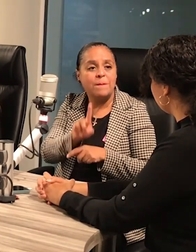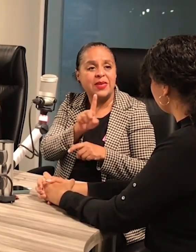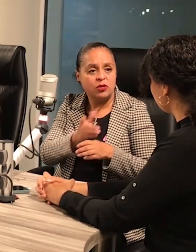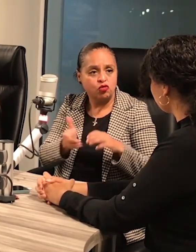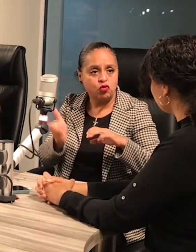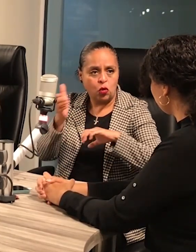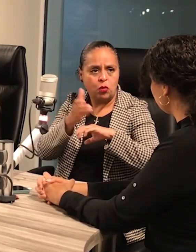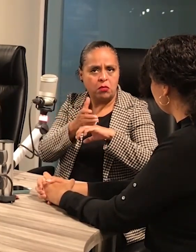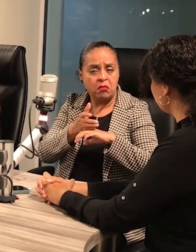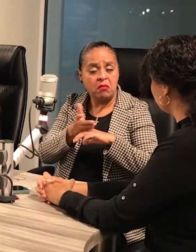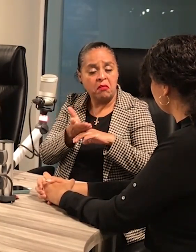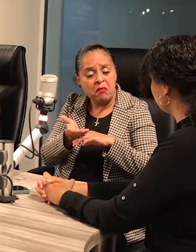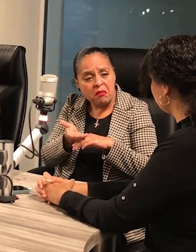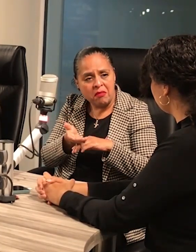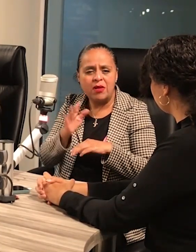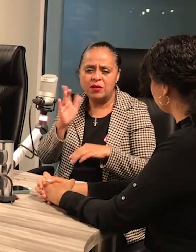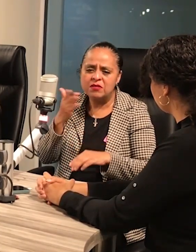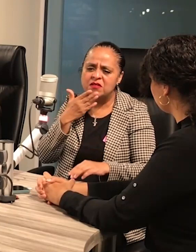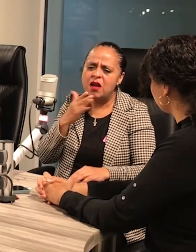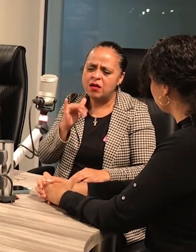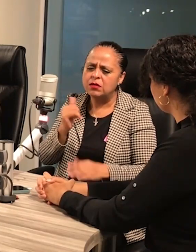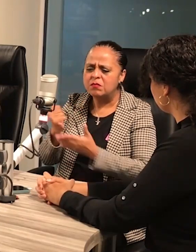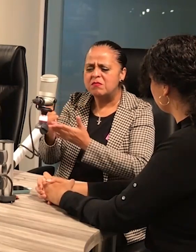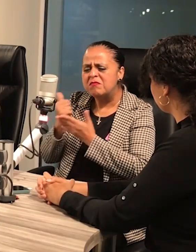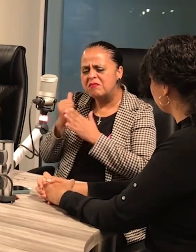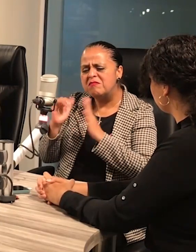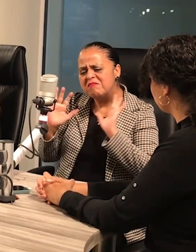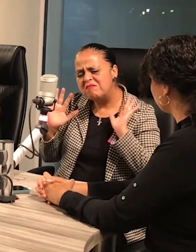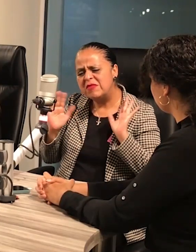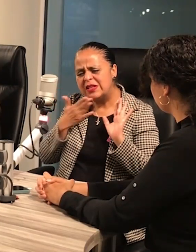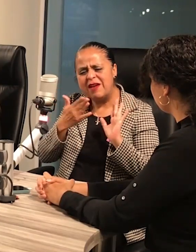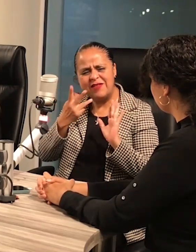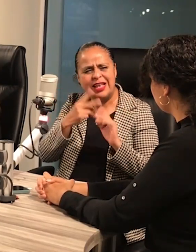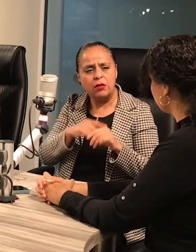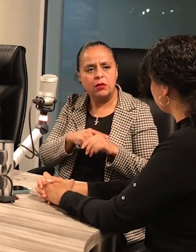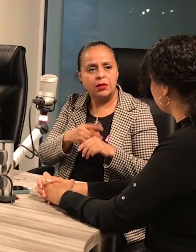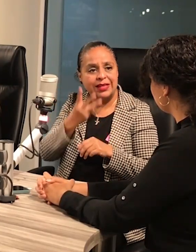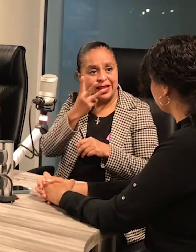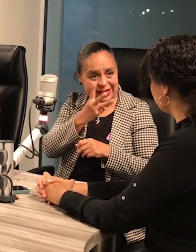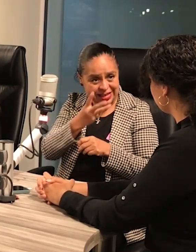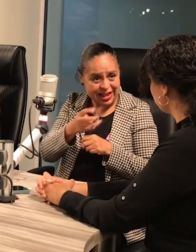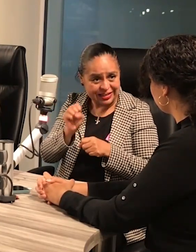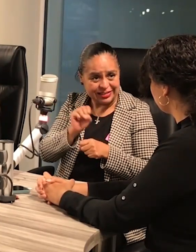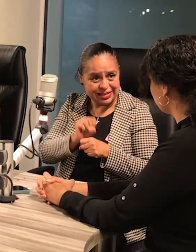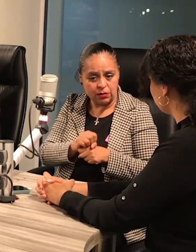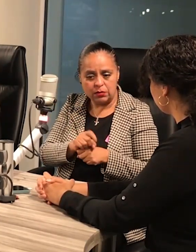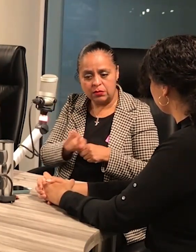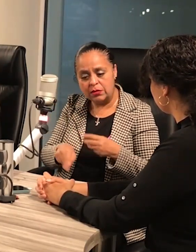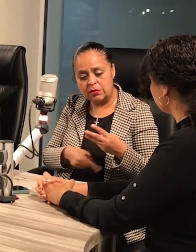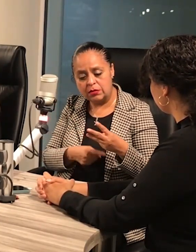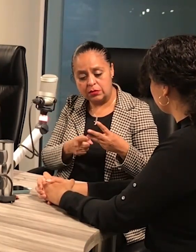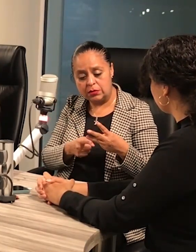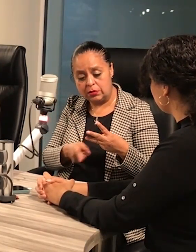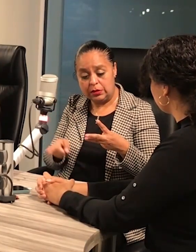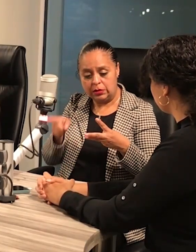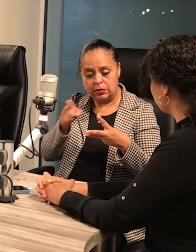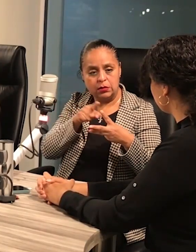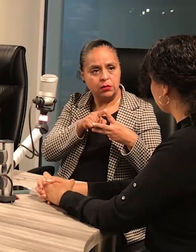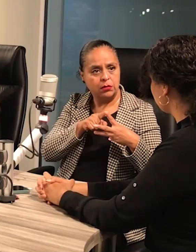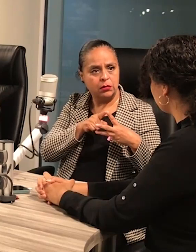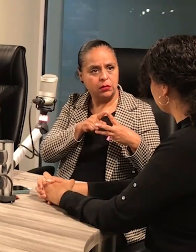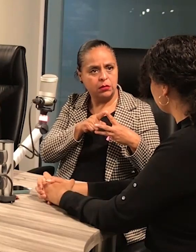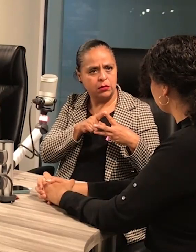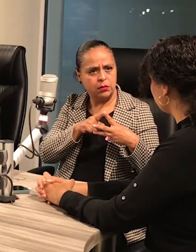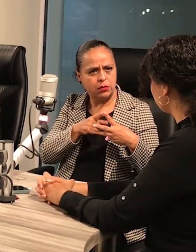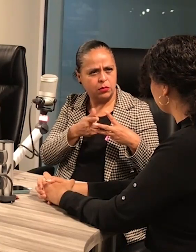Bueno, segundo piso todavía lo puedo manejar. A la tercera semana, en el tercer piso. Y en